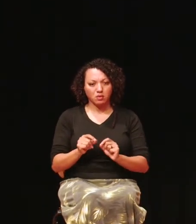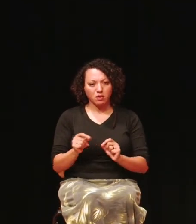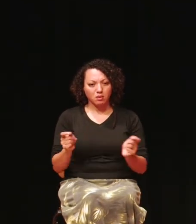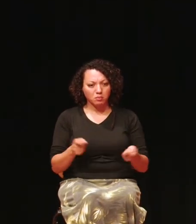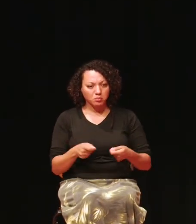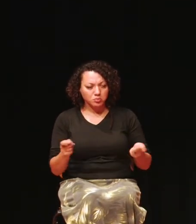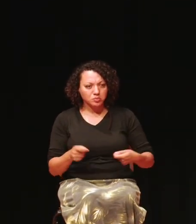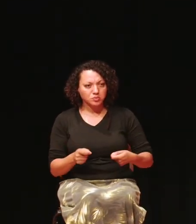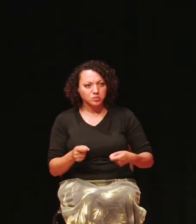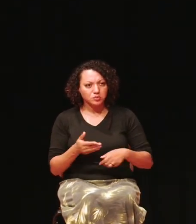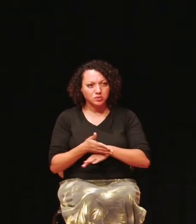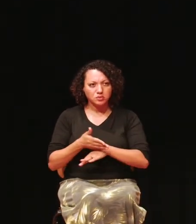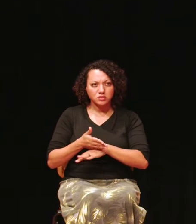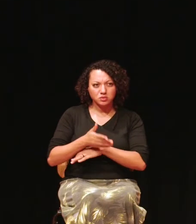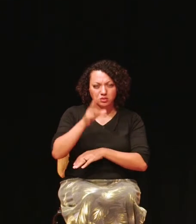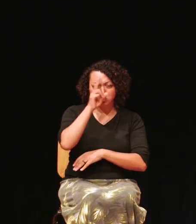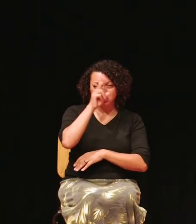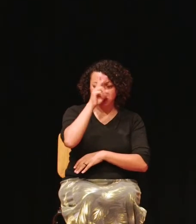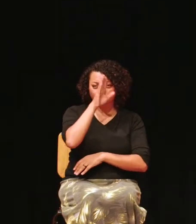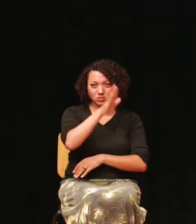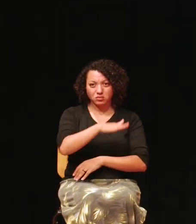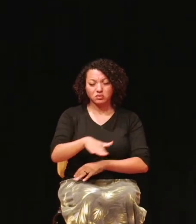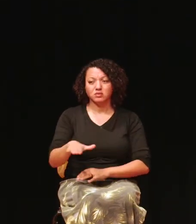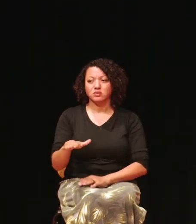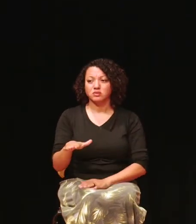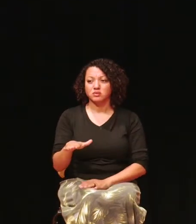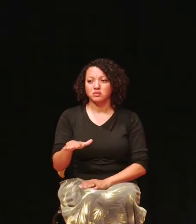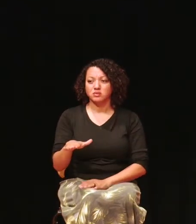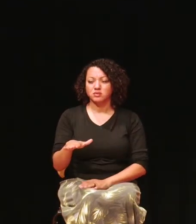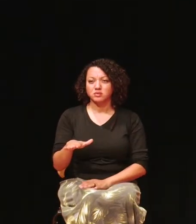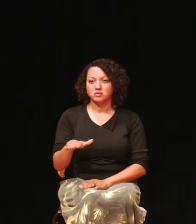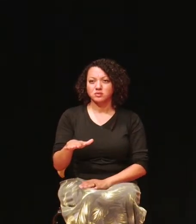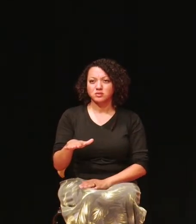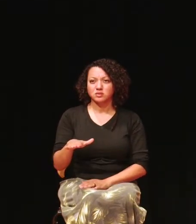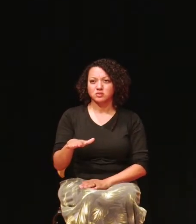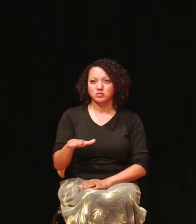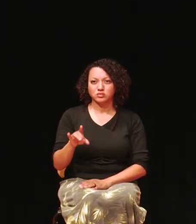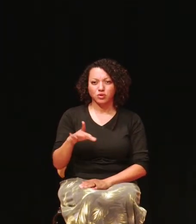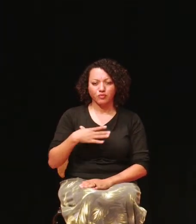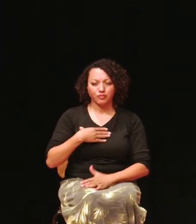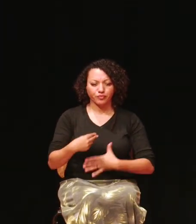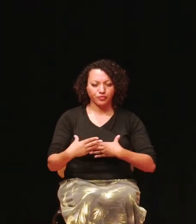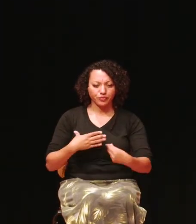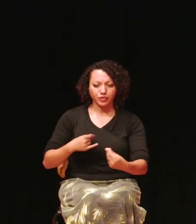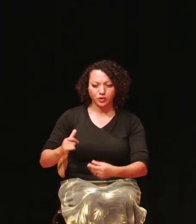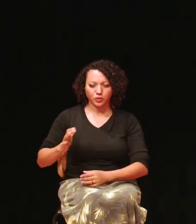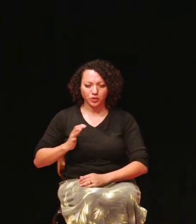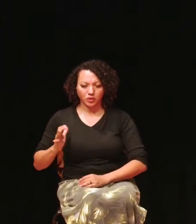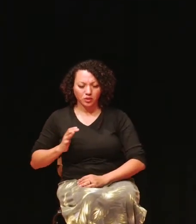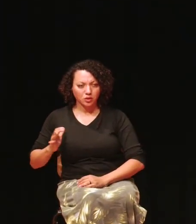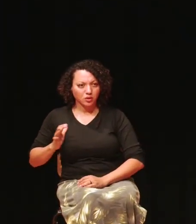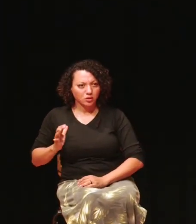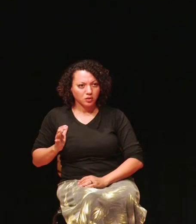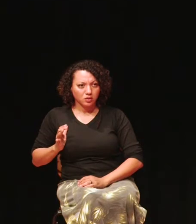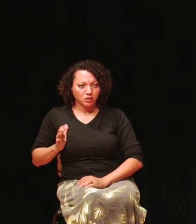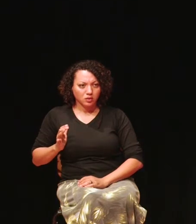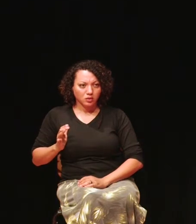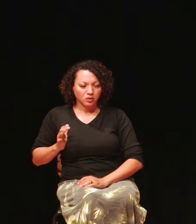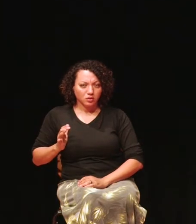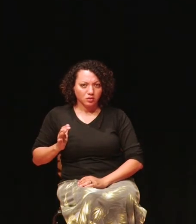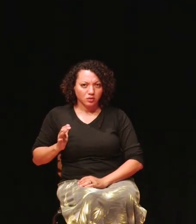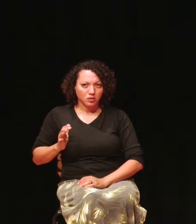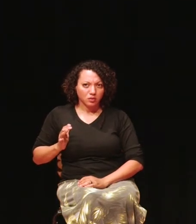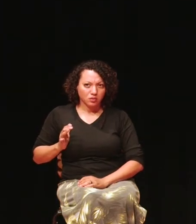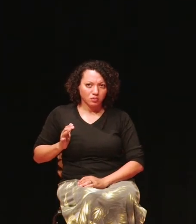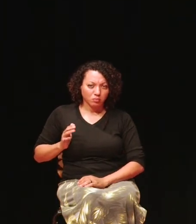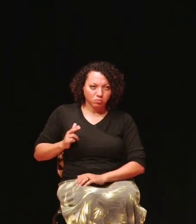possível acessar uma história da infância para além dos filhos das elites e das classes dominantes por meio da